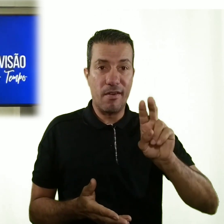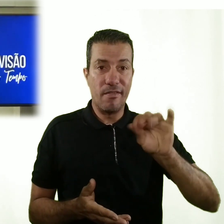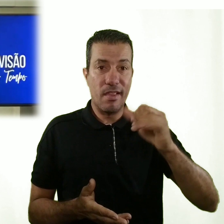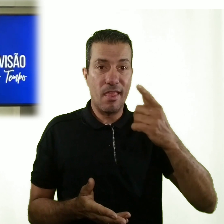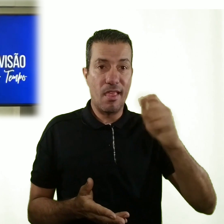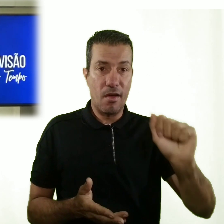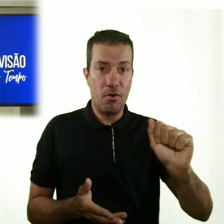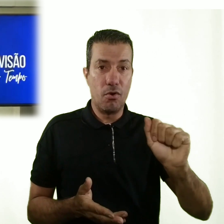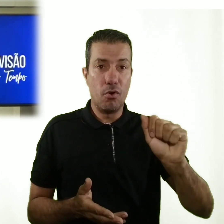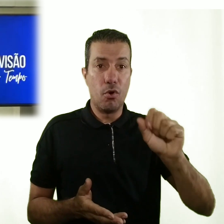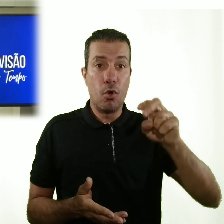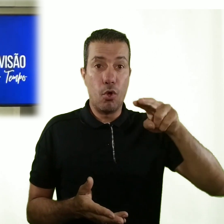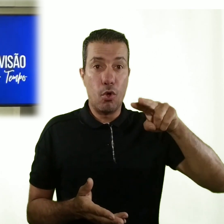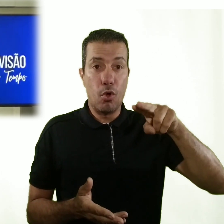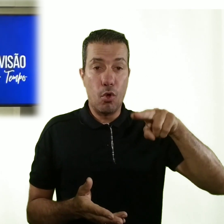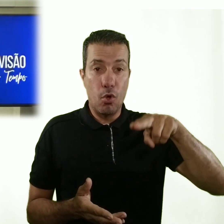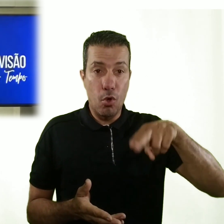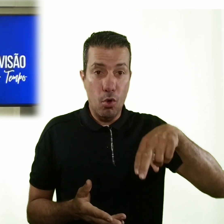novavisãoparaNovoTempo.com.br. Vou repetir,